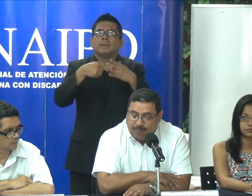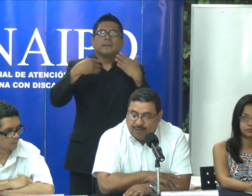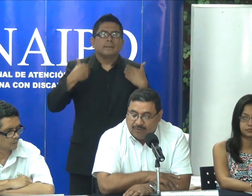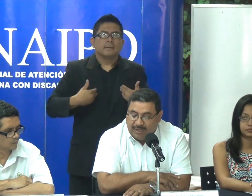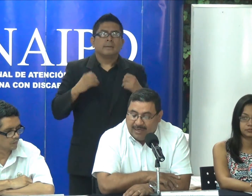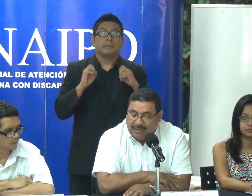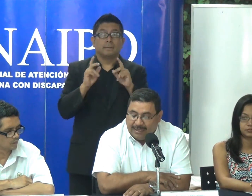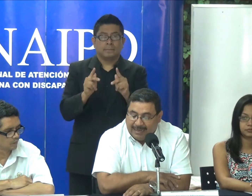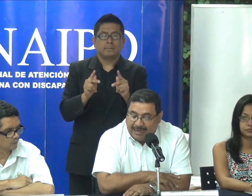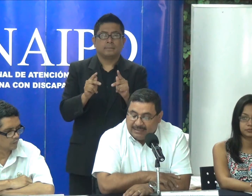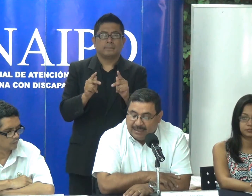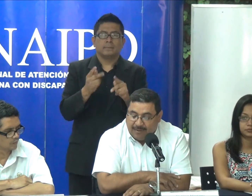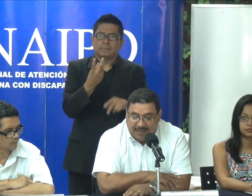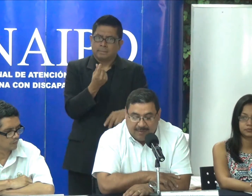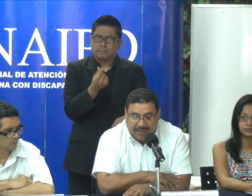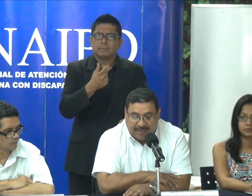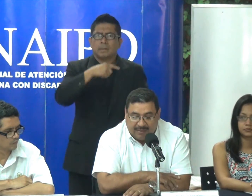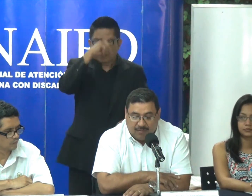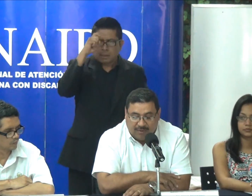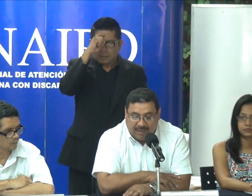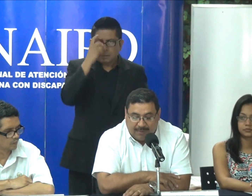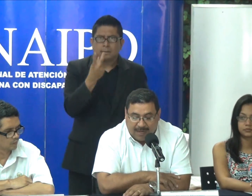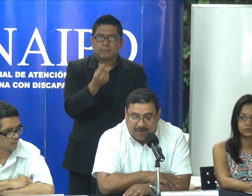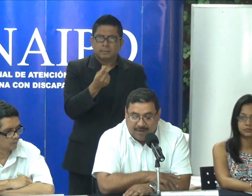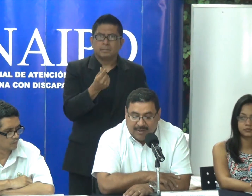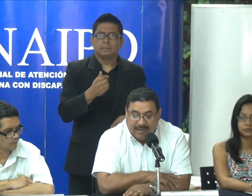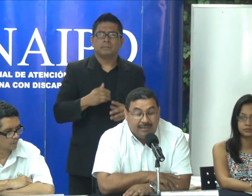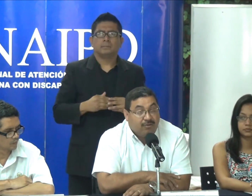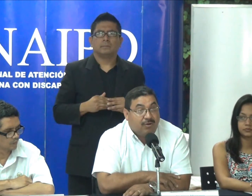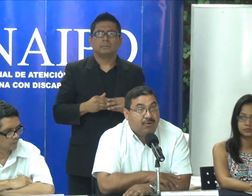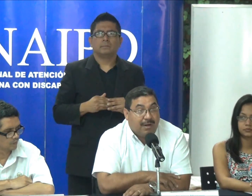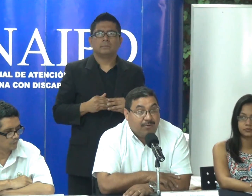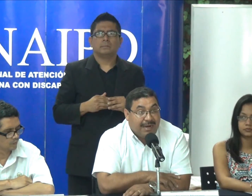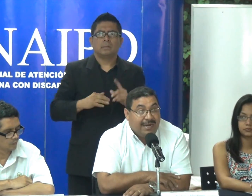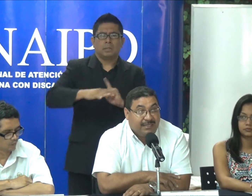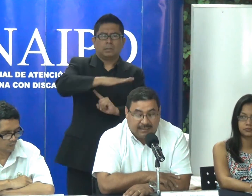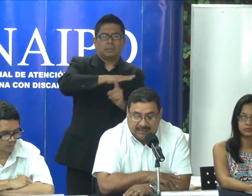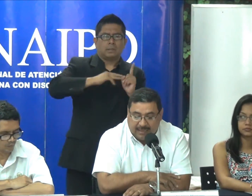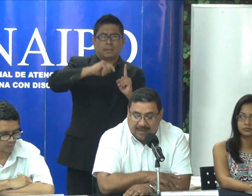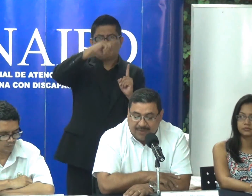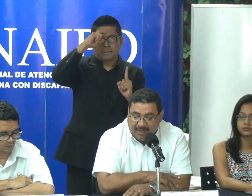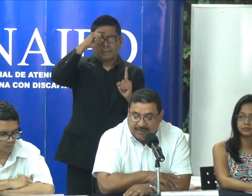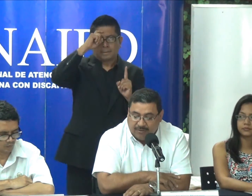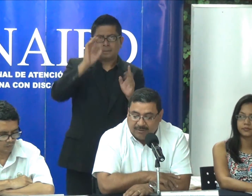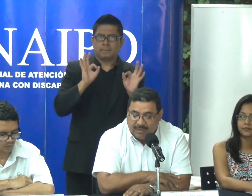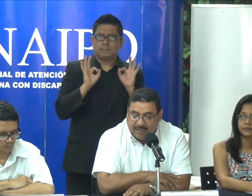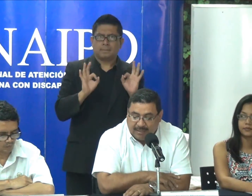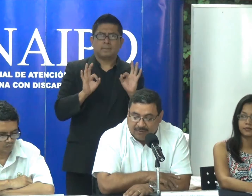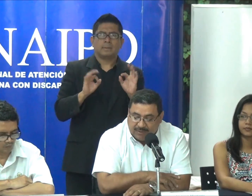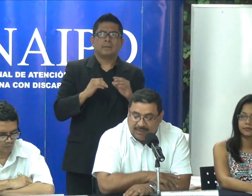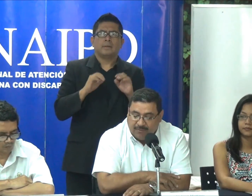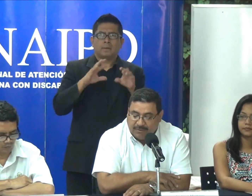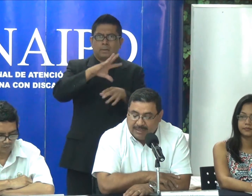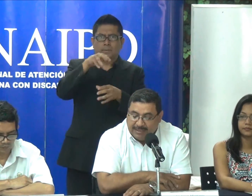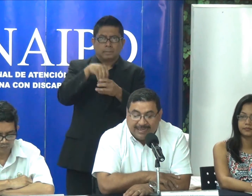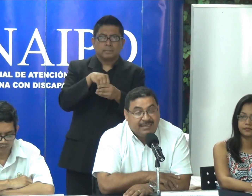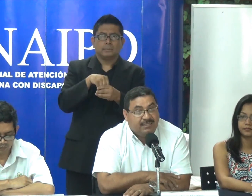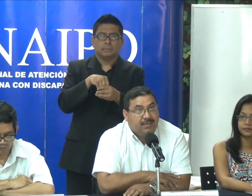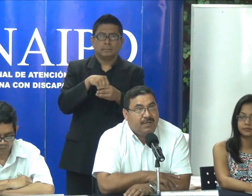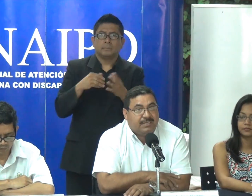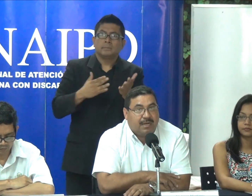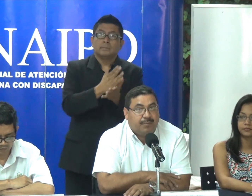tener la oportunidad de ganarse la vida mediante un trabajo en entornos laborales que sean abiertos, inclusivos